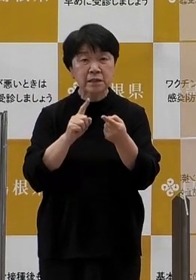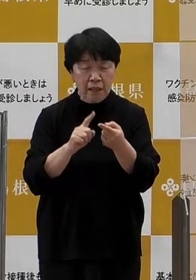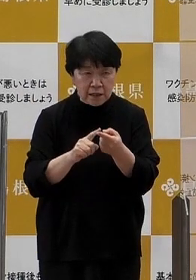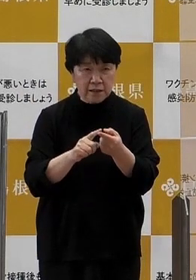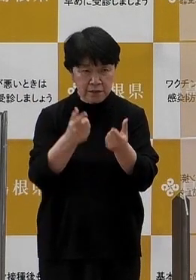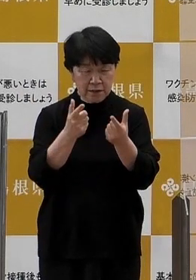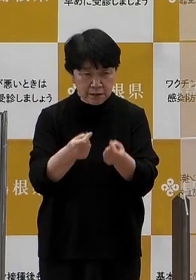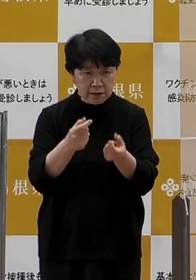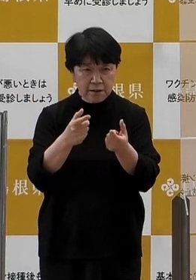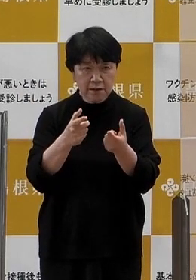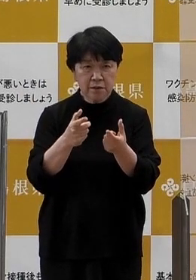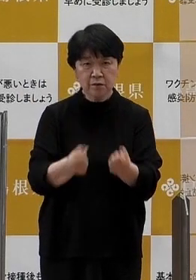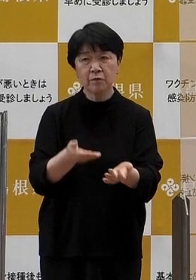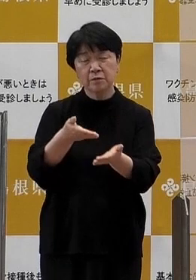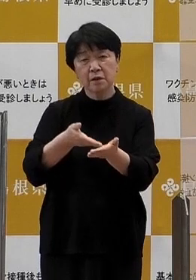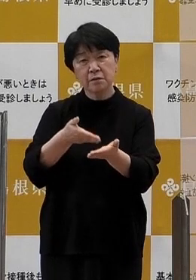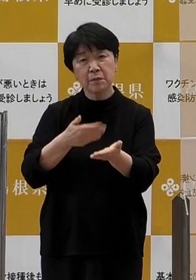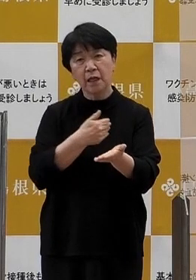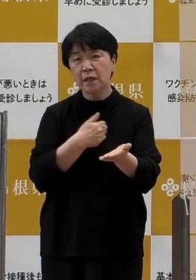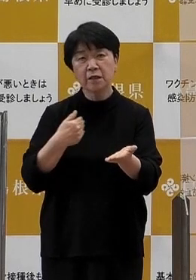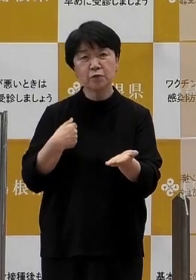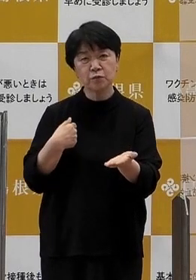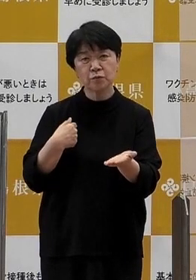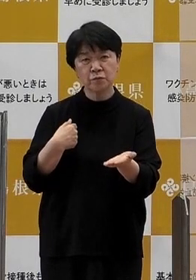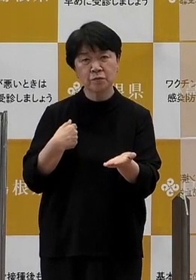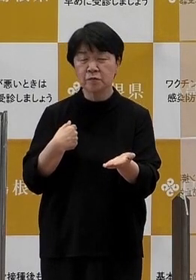ほどその